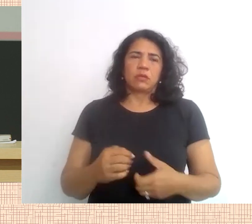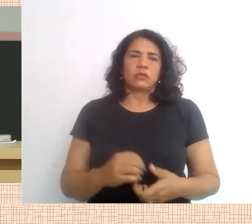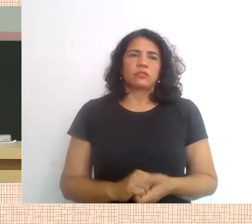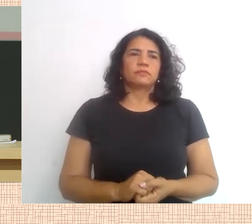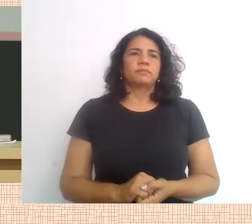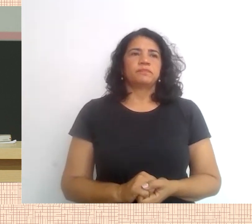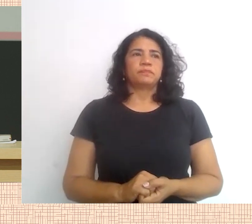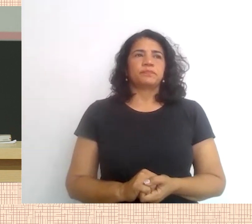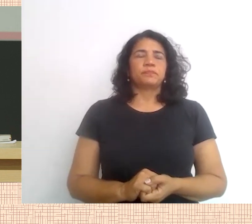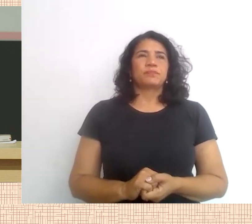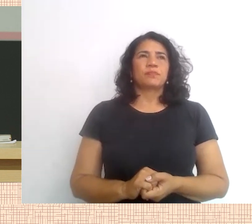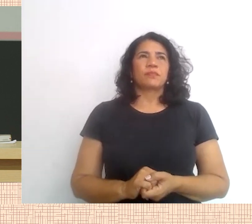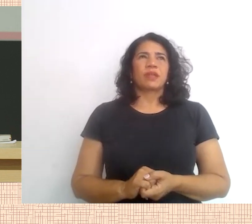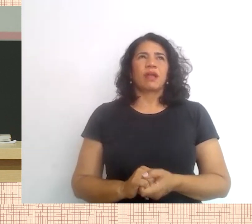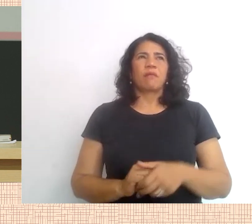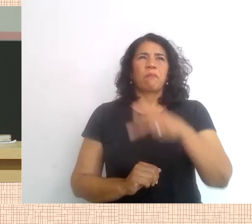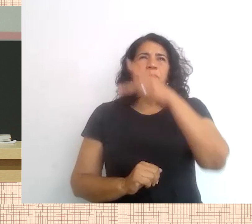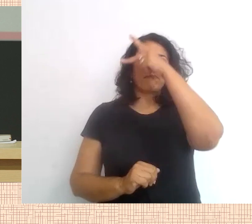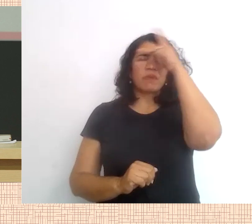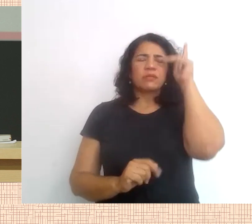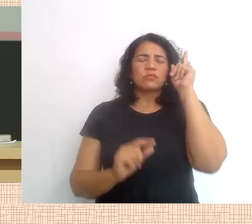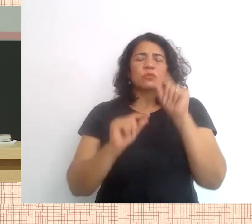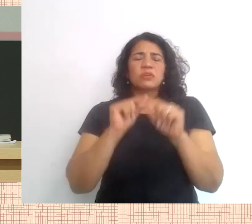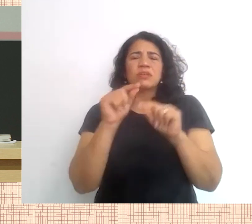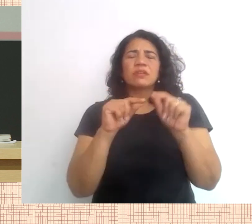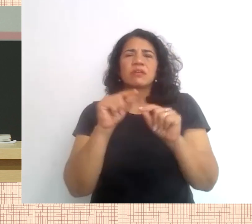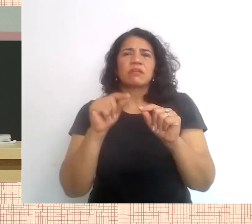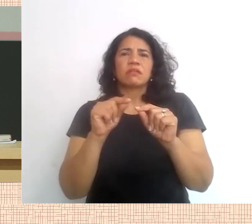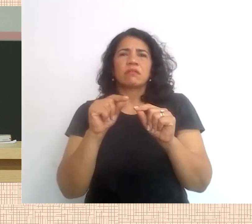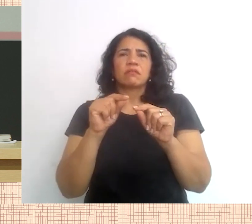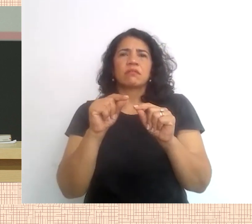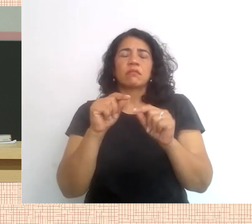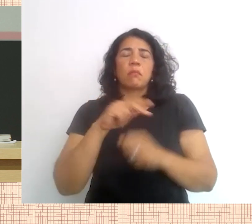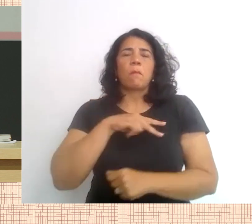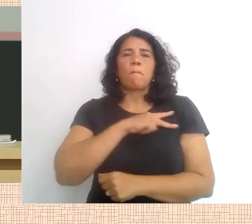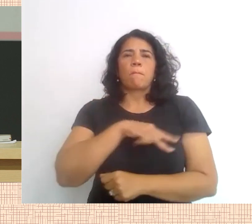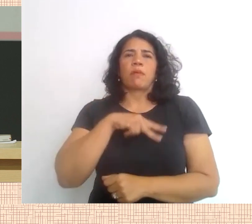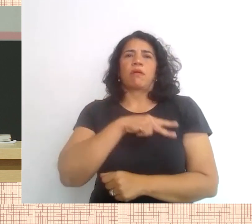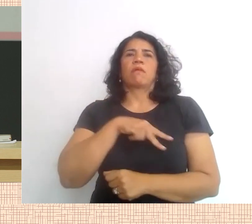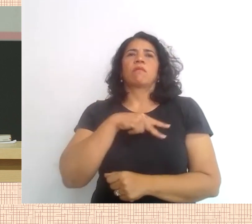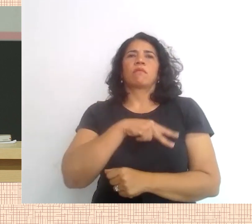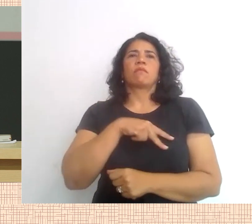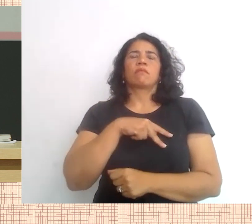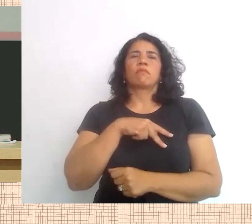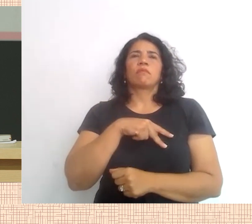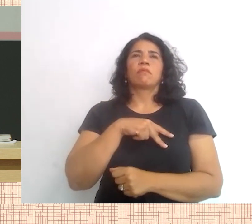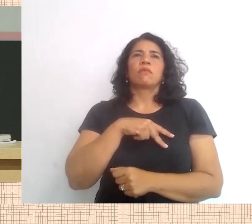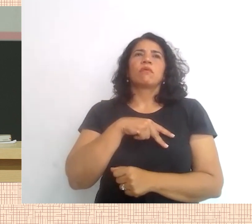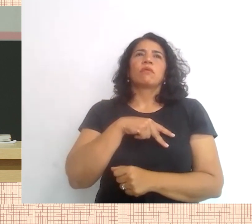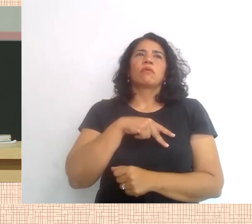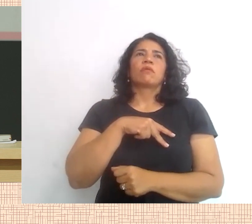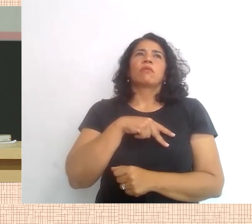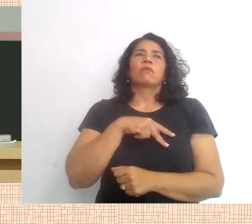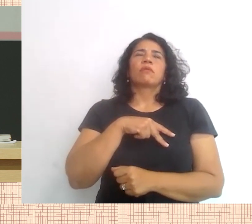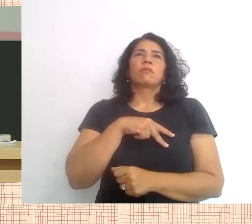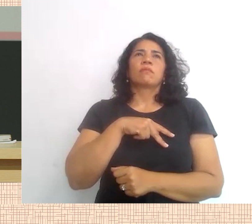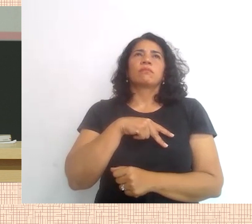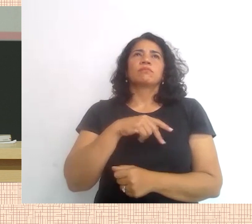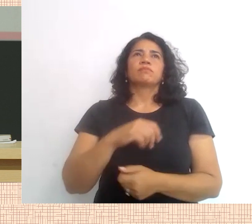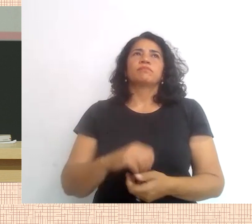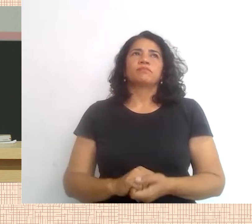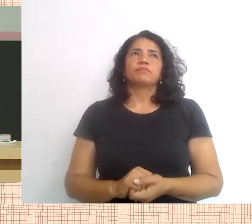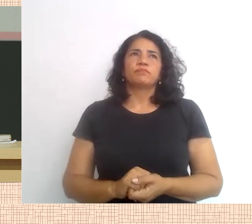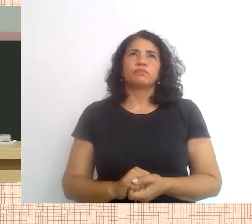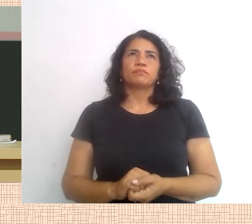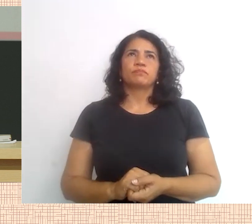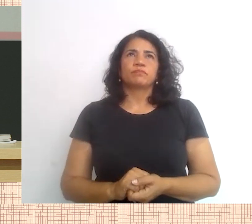advertir, admoestar, para que não ensine outra doutrina, uma tarefa tão difícil para gente grande, ele